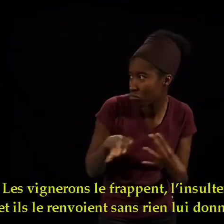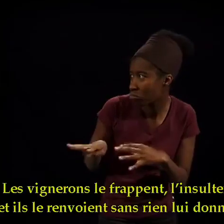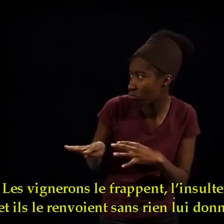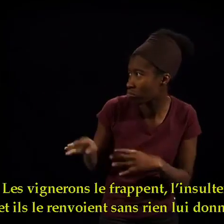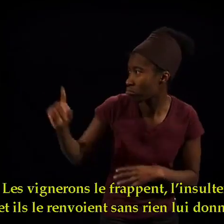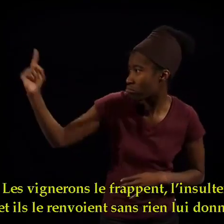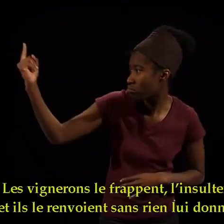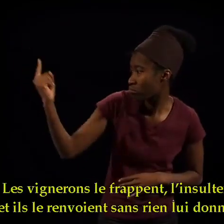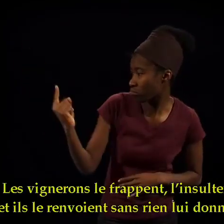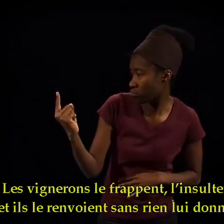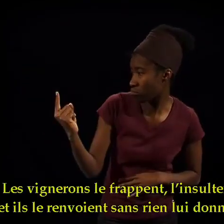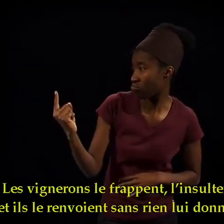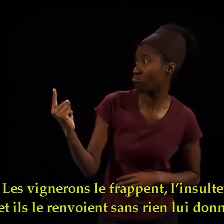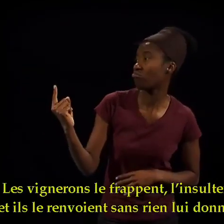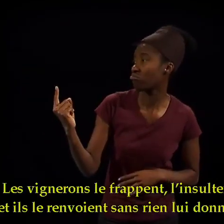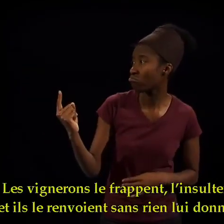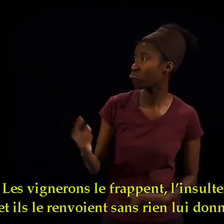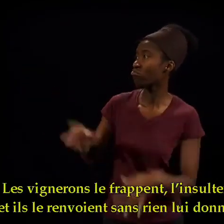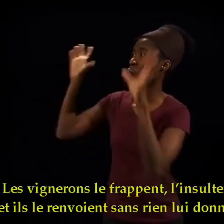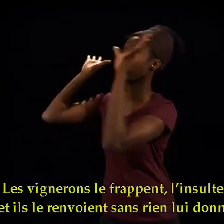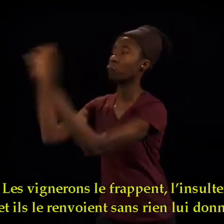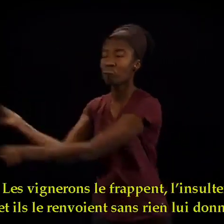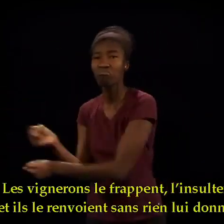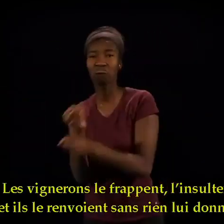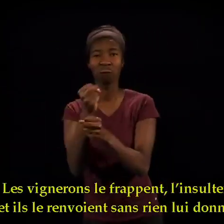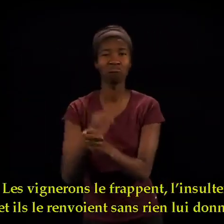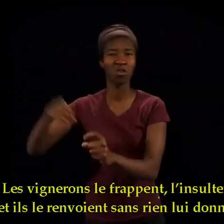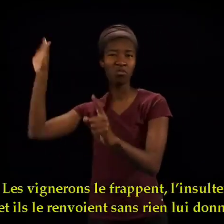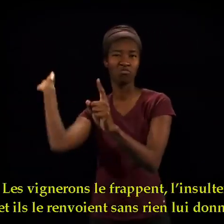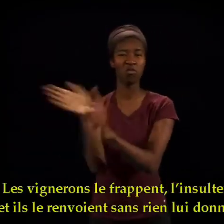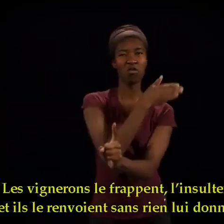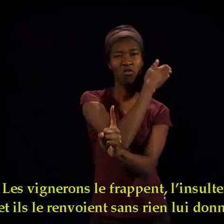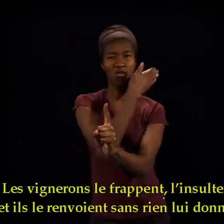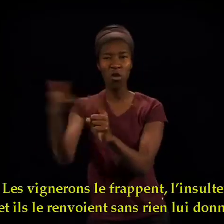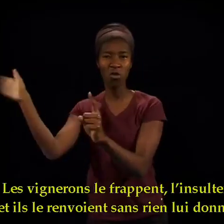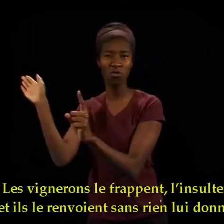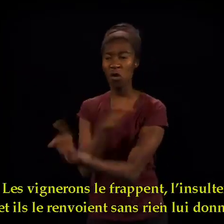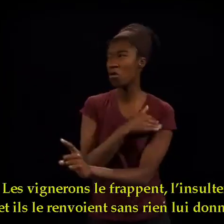frappent, l'insultent et il le renvoie sans rien lui